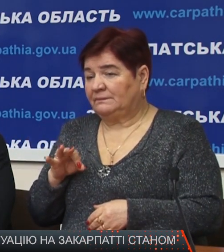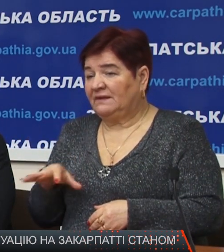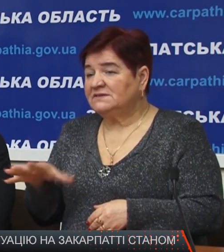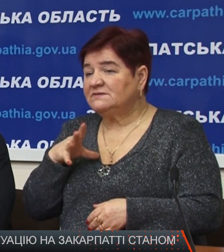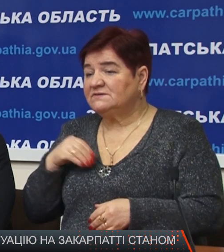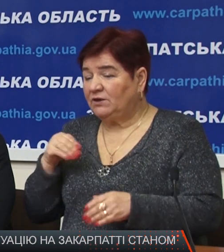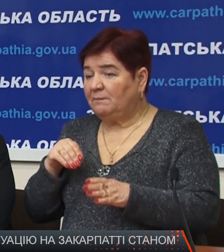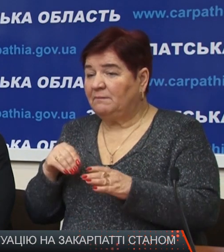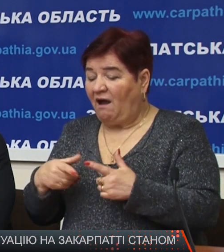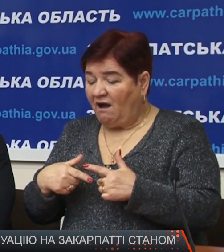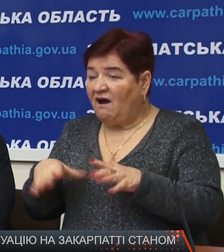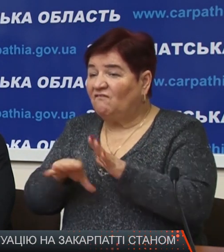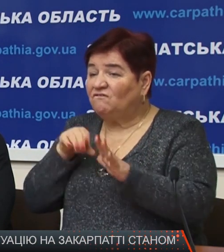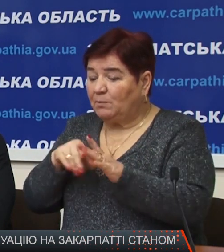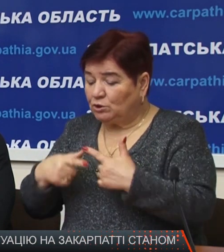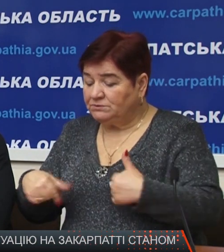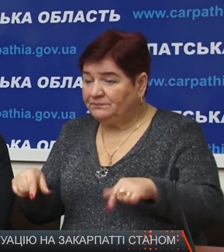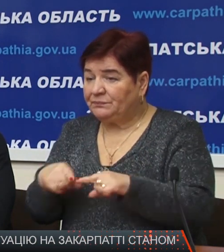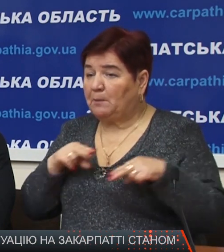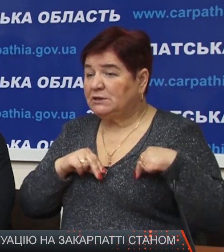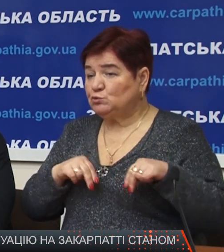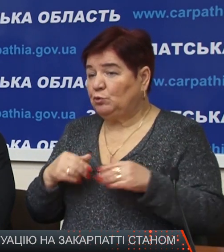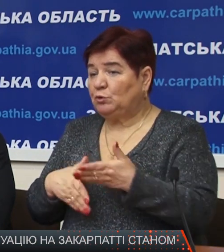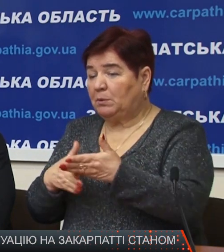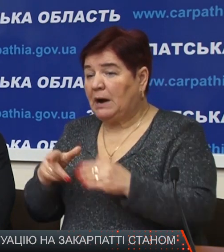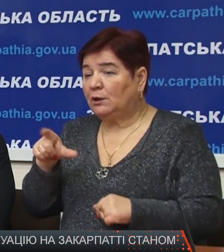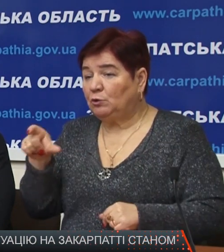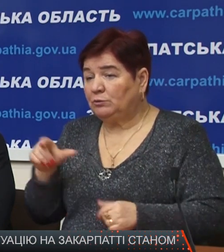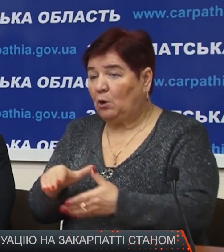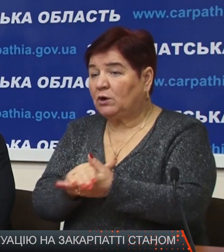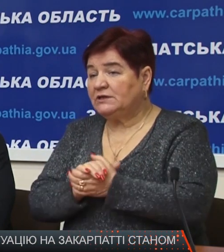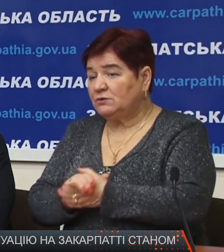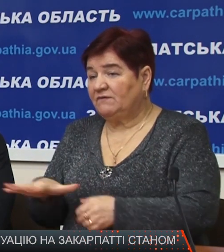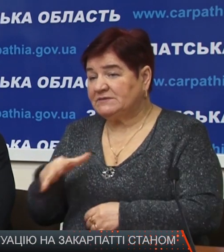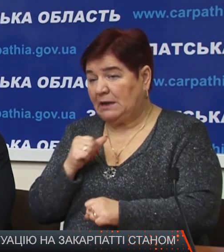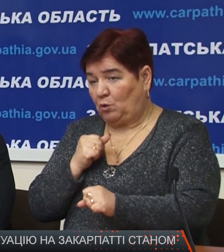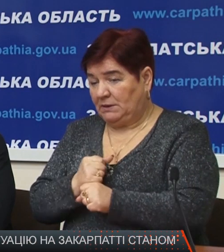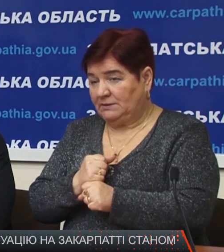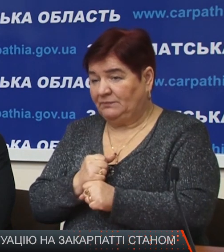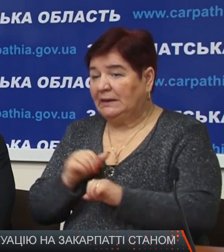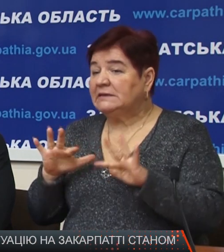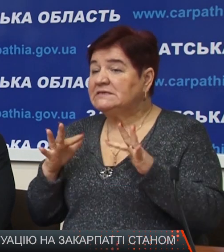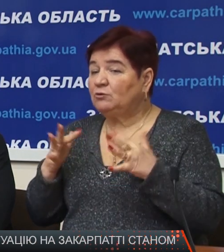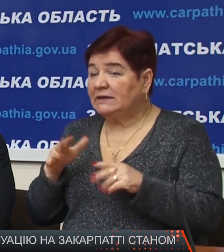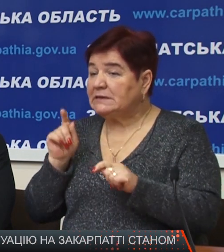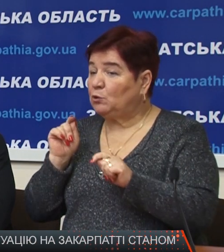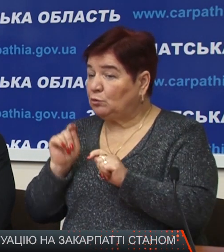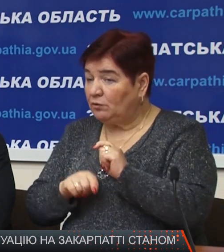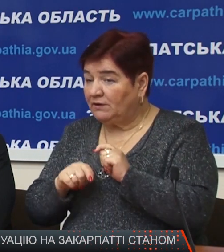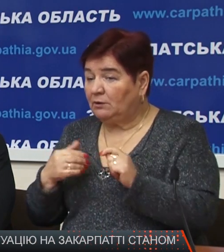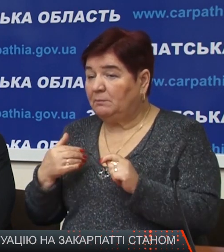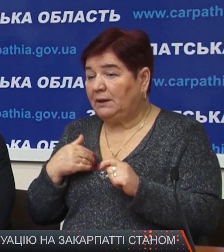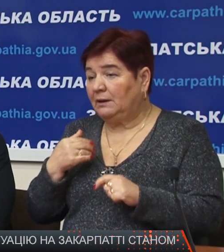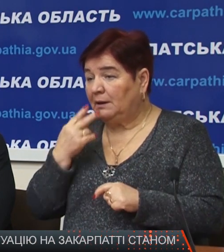своїм виборчим округам, де вони зготувалися, працюють, допомагають людям, організовано це все робить. Ситуація контрольована, також ми